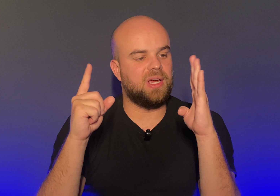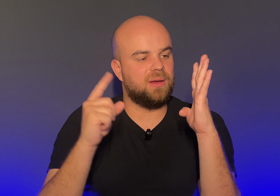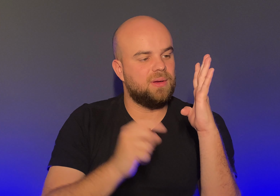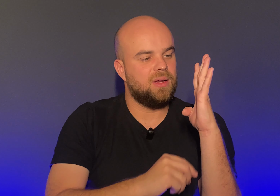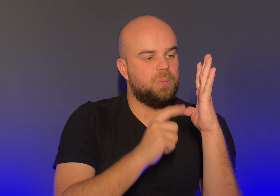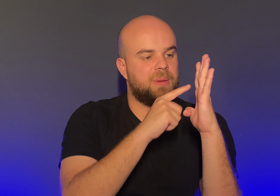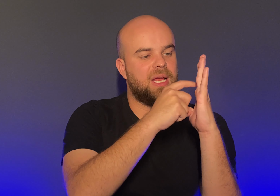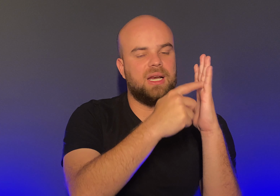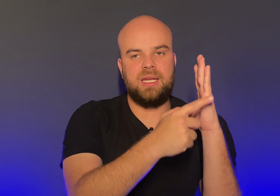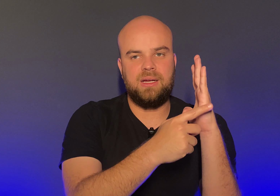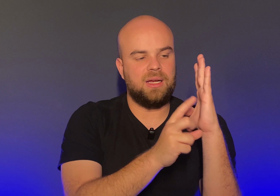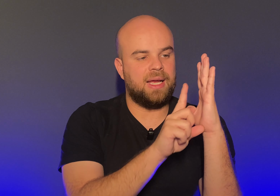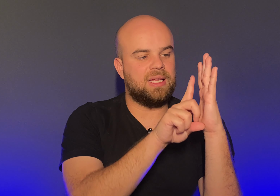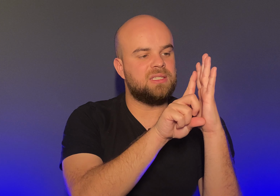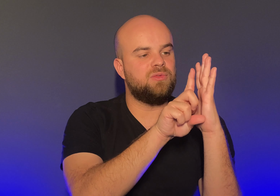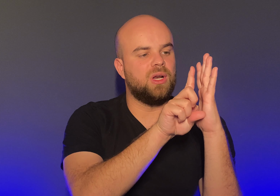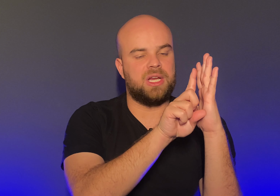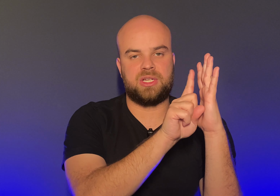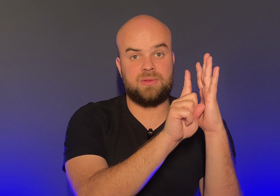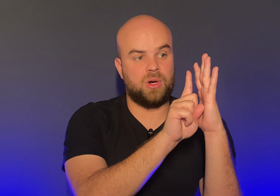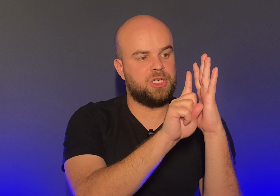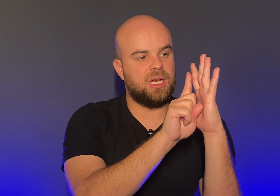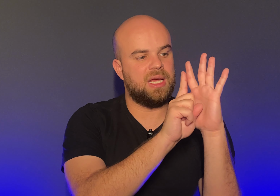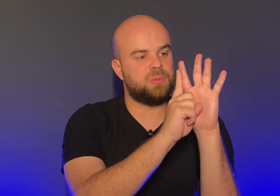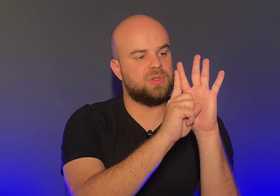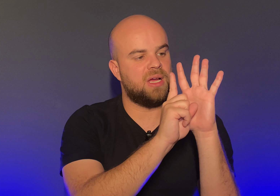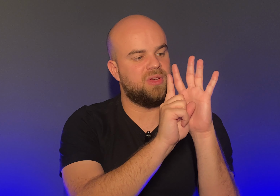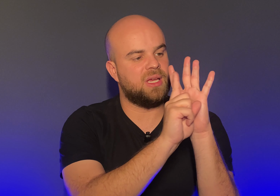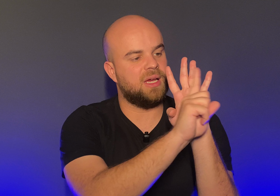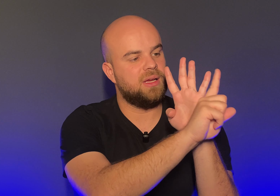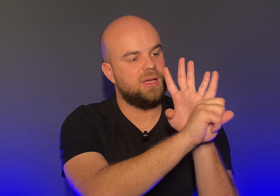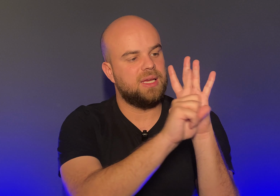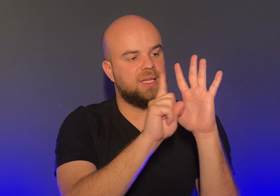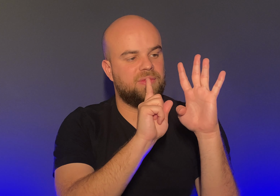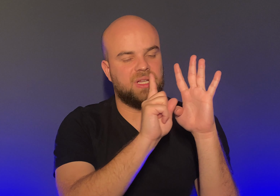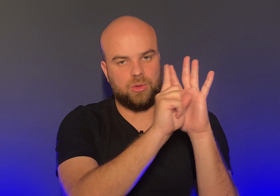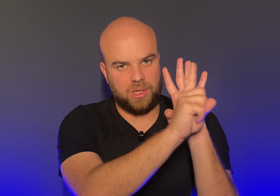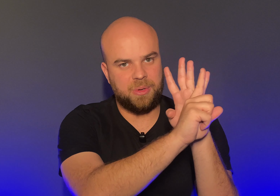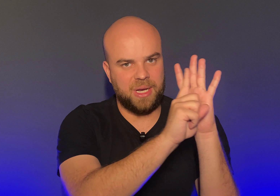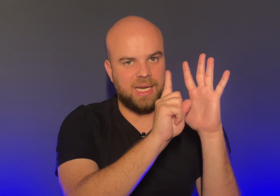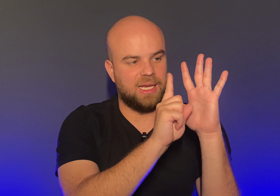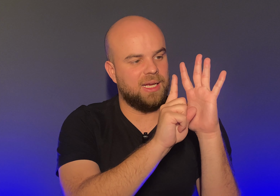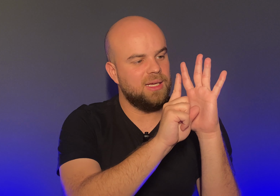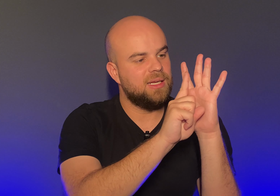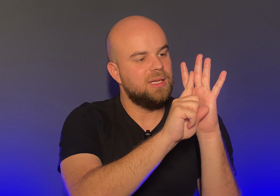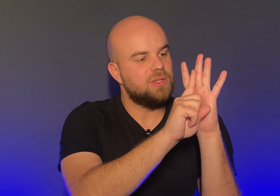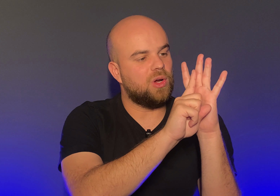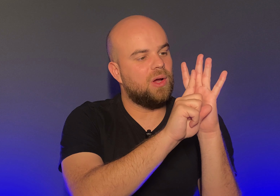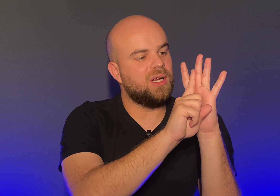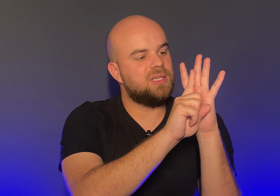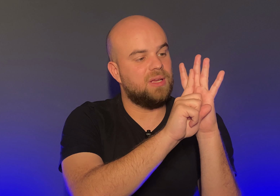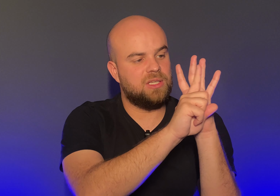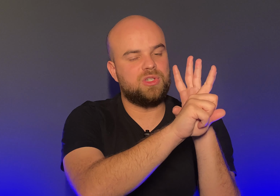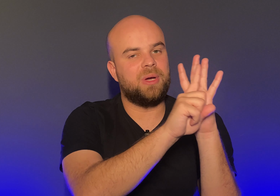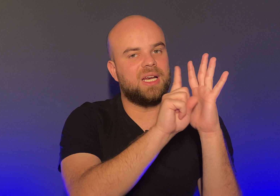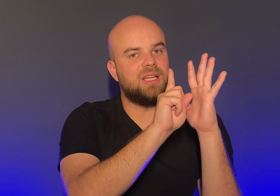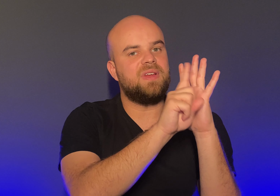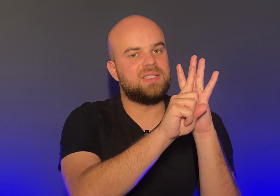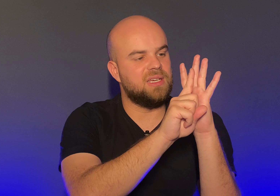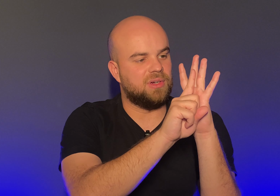você vê primeira linha aí tem esse volante esse volante aqui ele é responsável em que em defender toda a primeira linha né só que a hora que isso de maneira defensiva